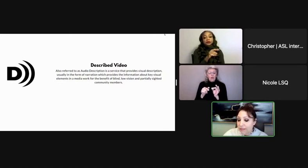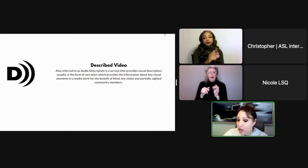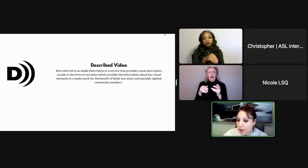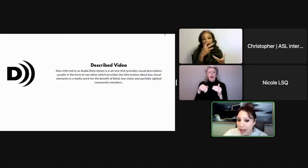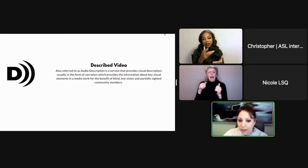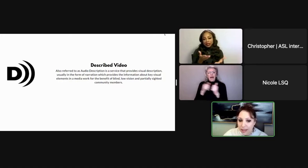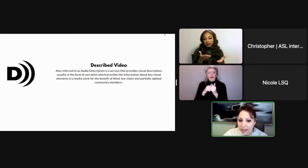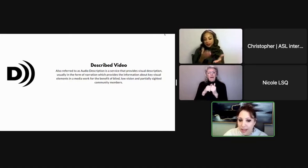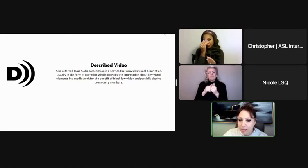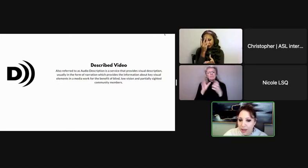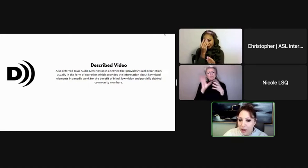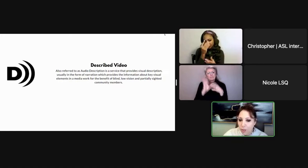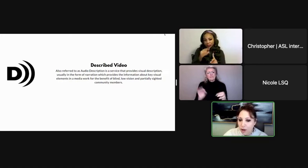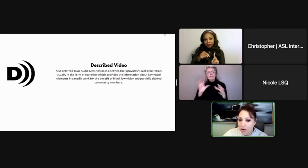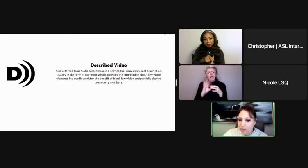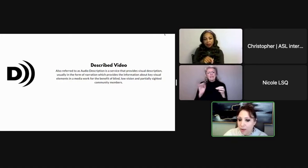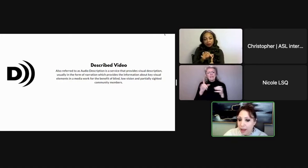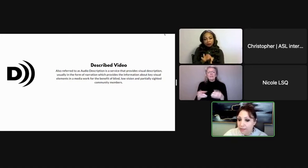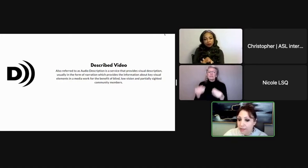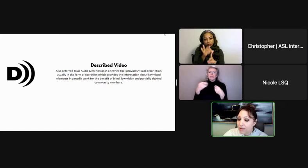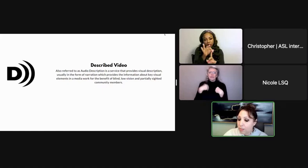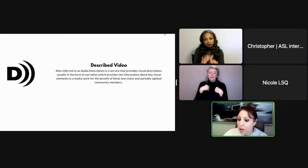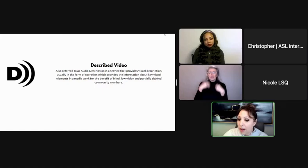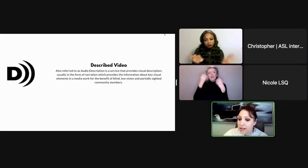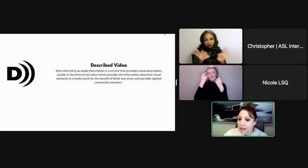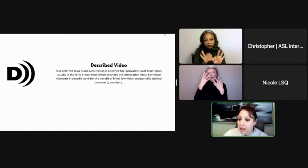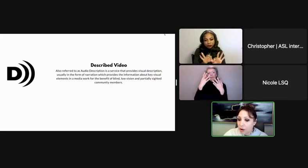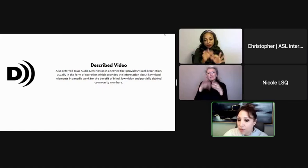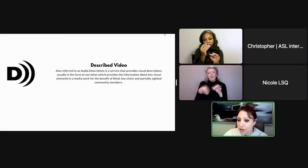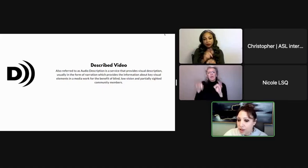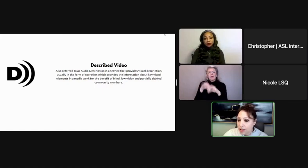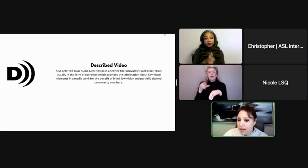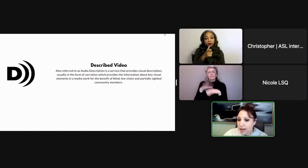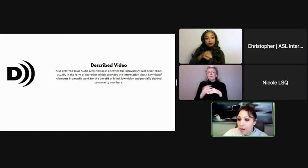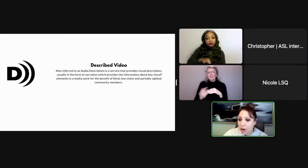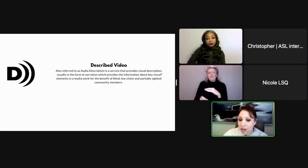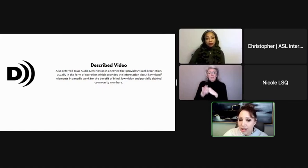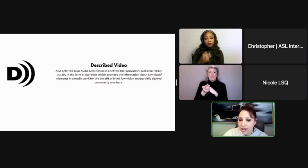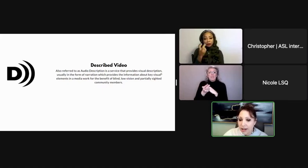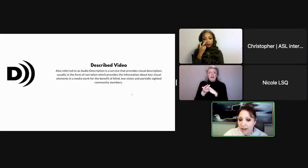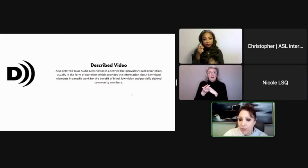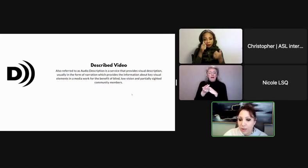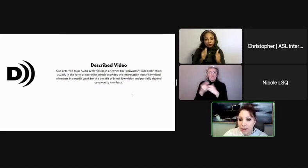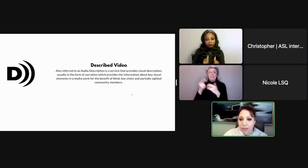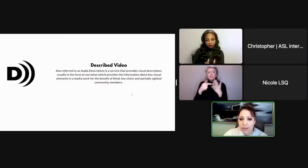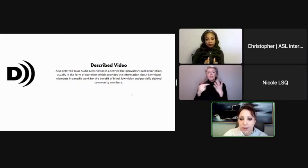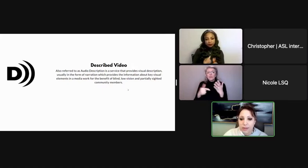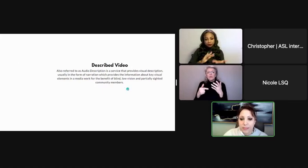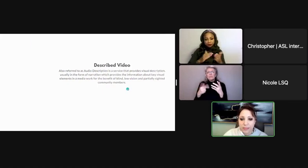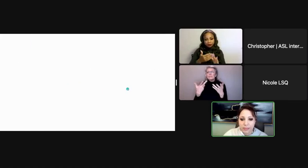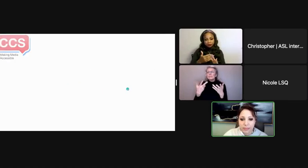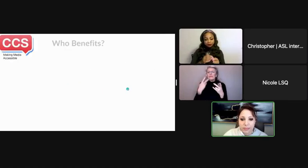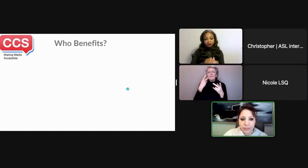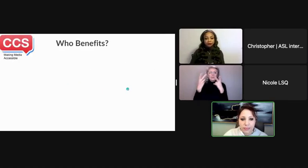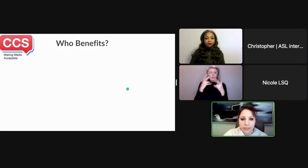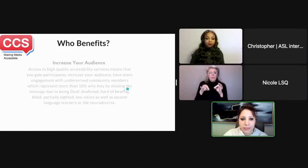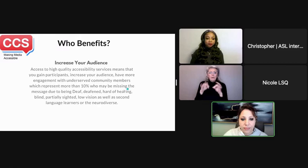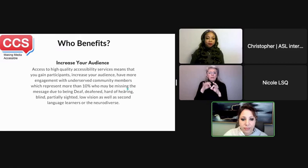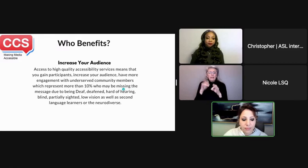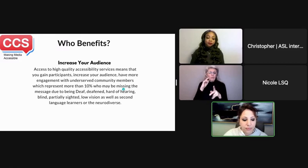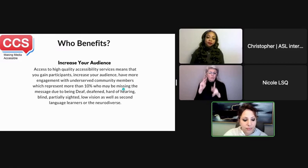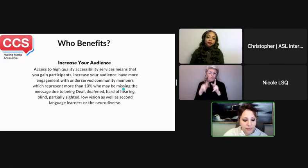narration qui nous donne des informations importantes sur les événements, les éléments visuels importants pour les gens